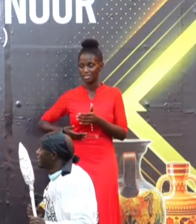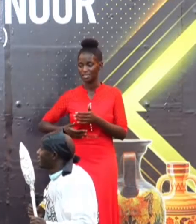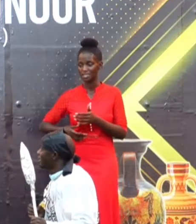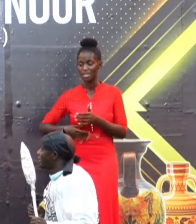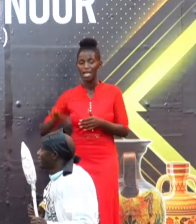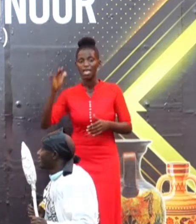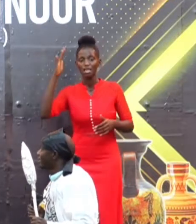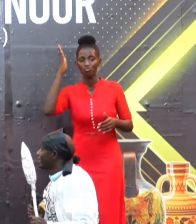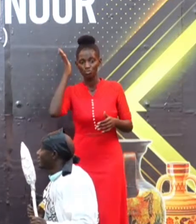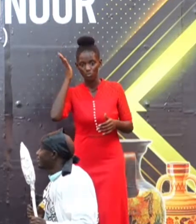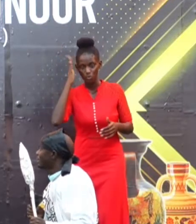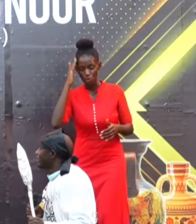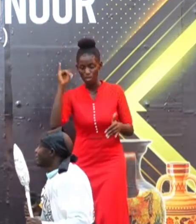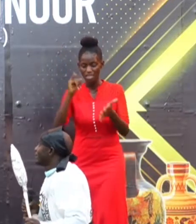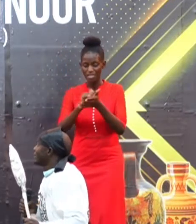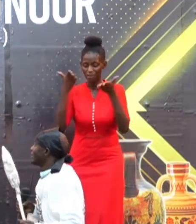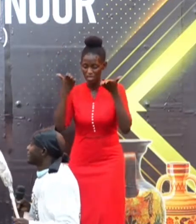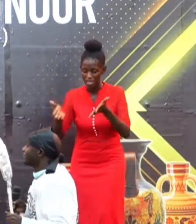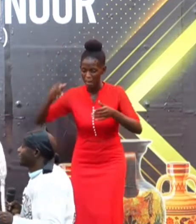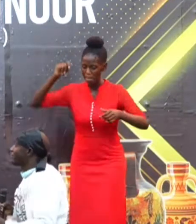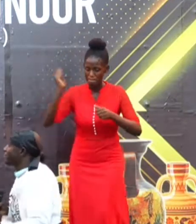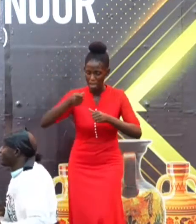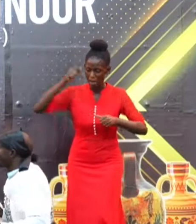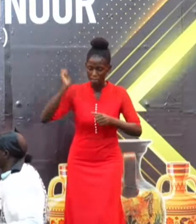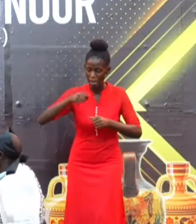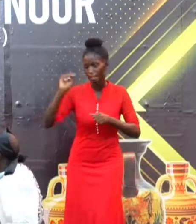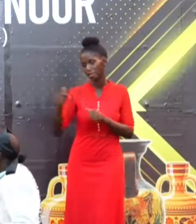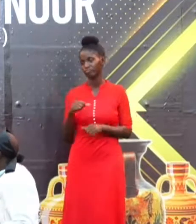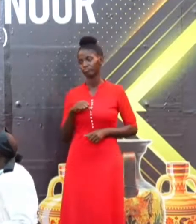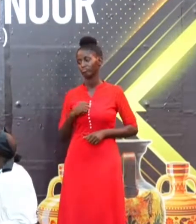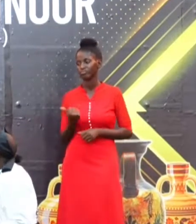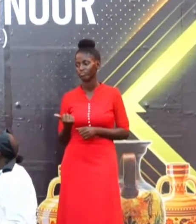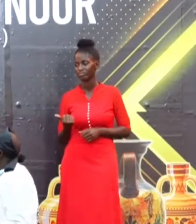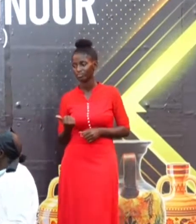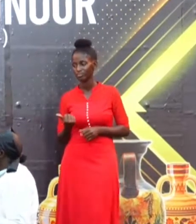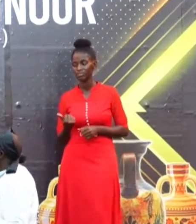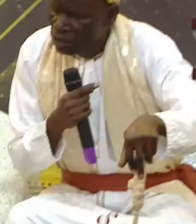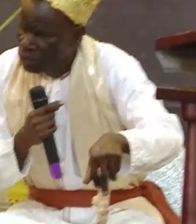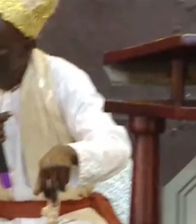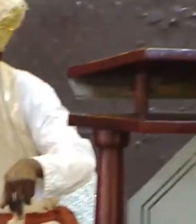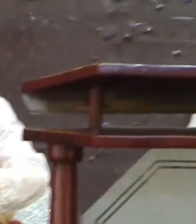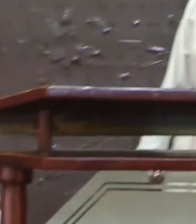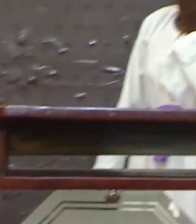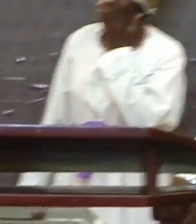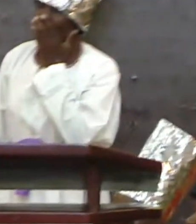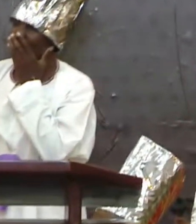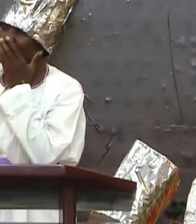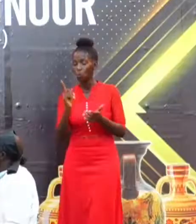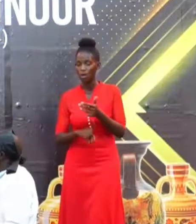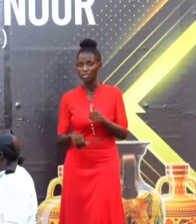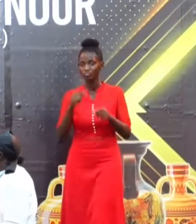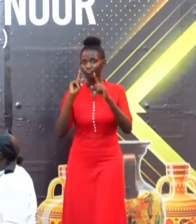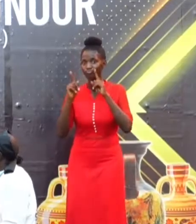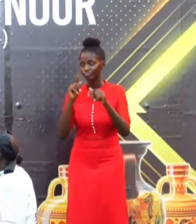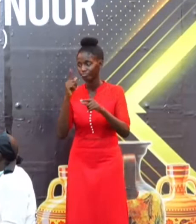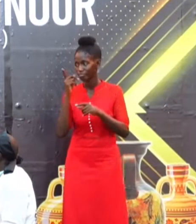ndi wano agenda kunkuba mizimu ne leero obeera omulamu ayi kabaka akaswero kwe gamba bye bakugambye ayi kabaka